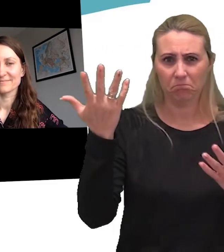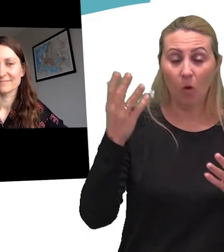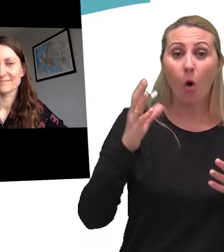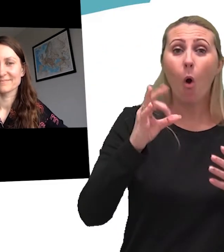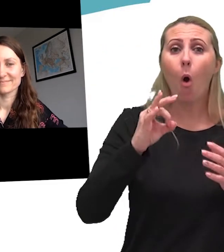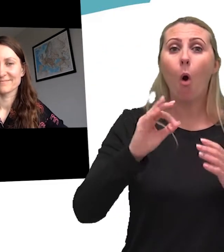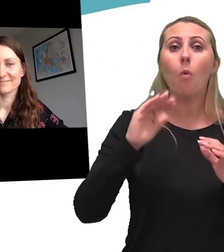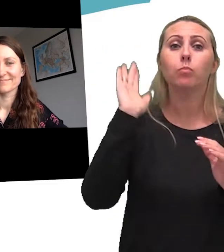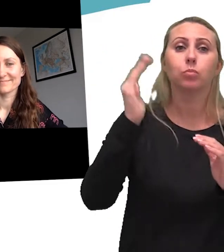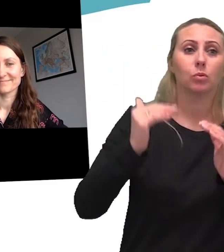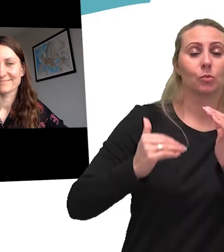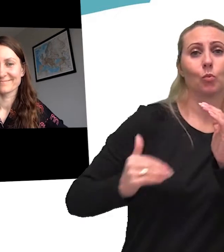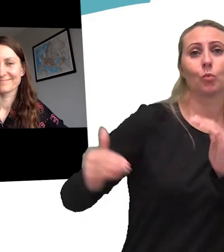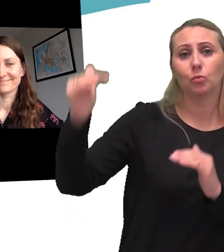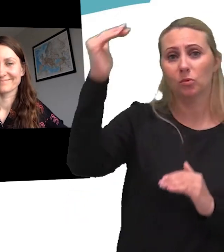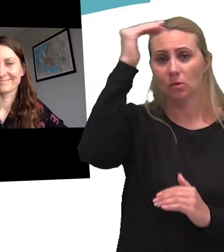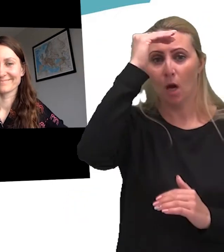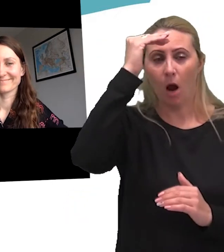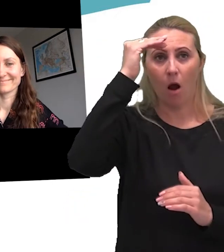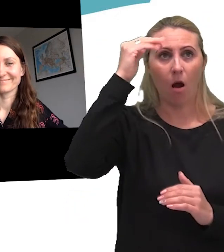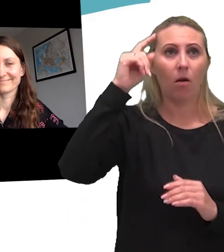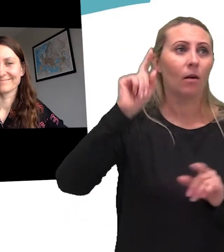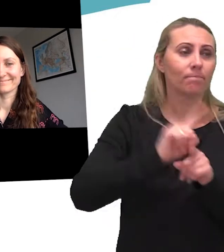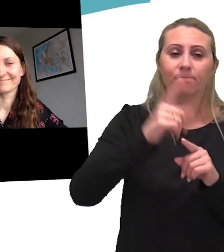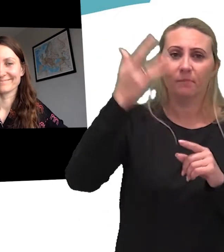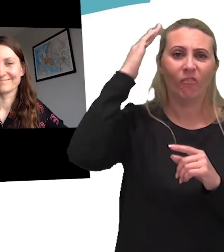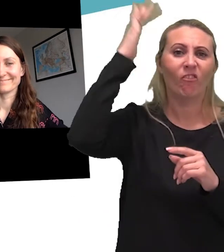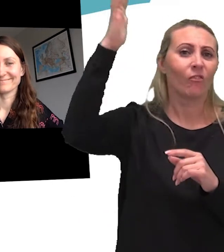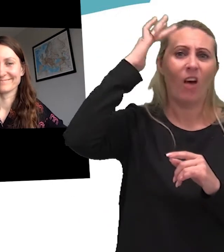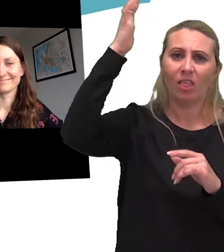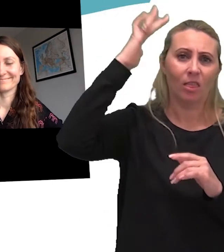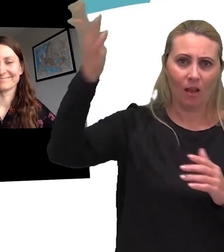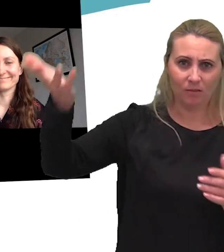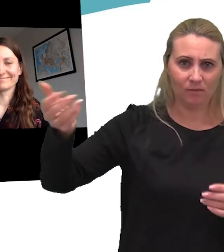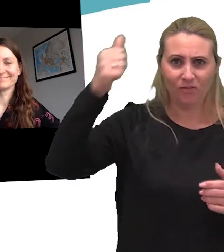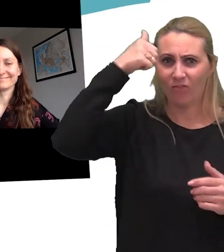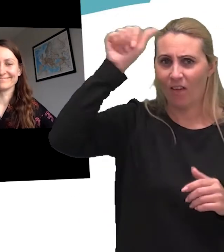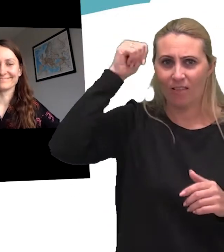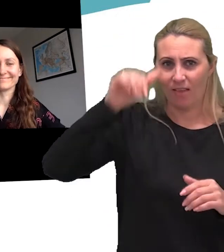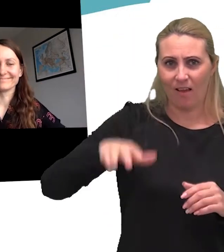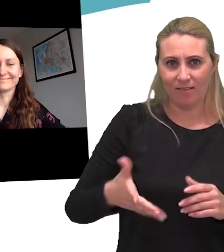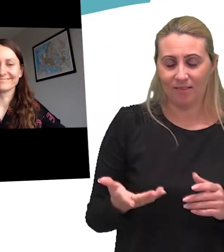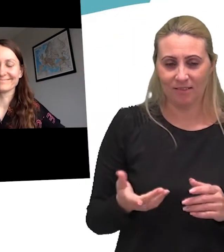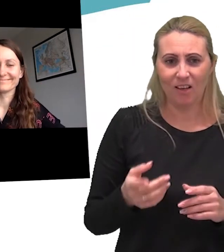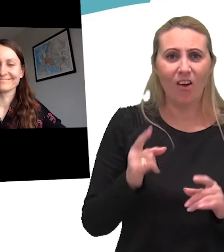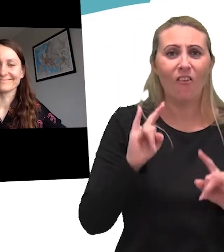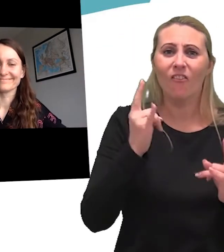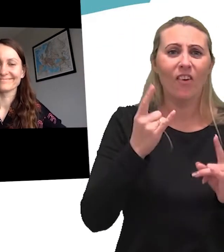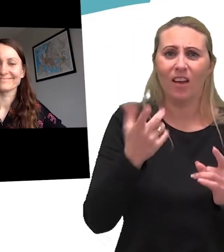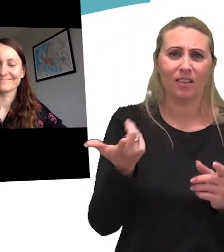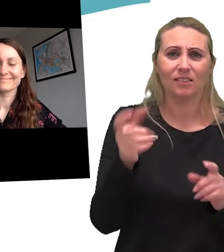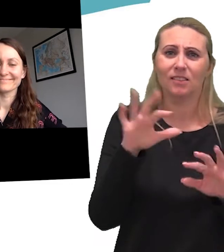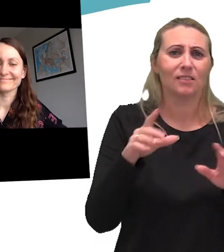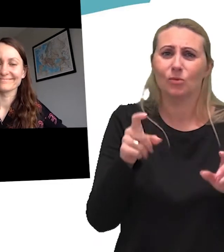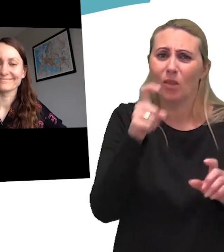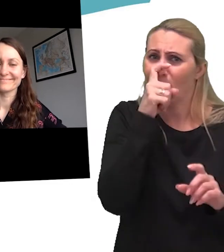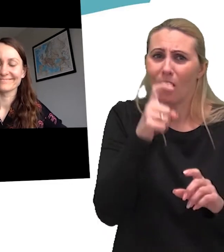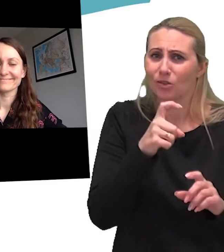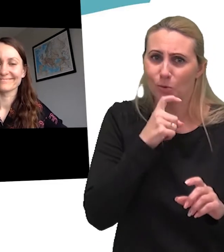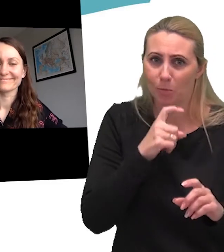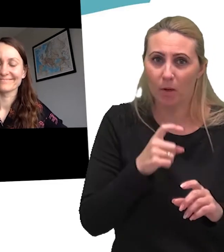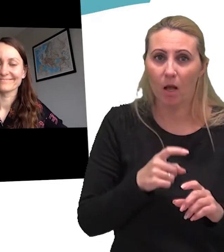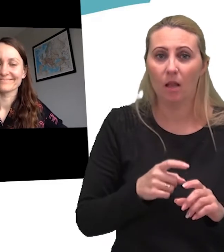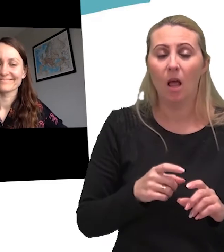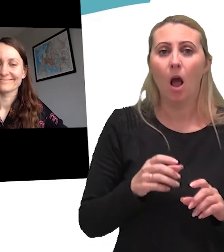ten, kas bus užaugęs, tai iš vis yra iš fantastikos ryties ir nu, tas laikas jam neegzistuoja. Mhm.